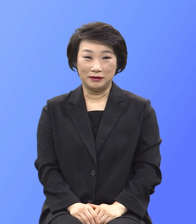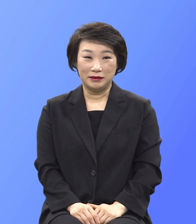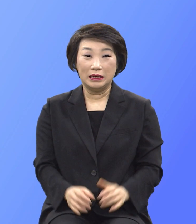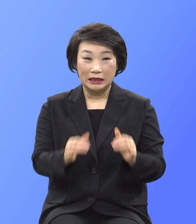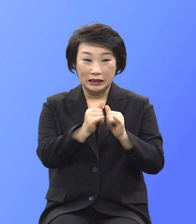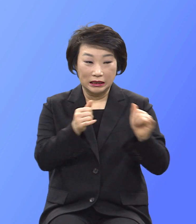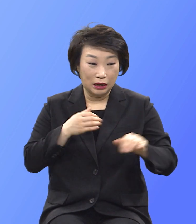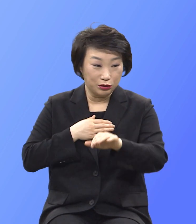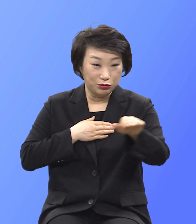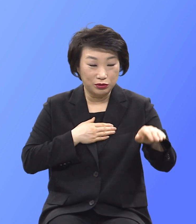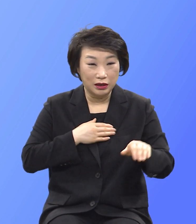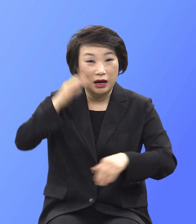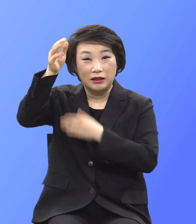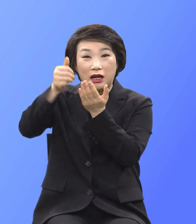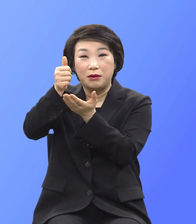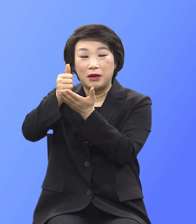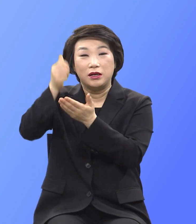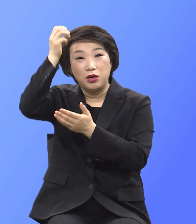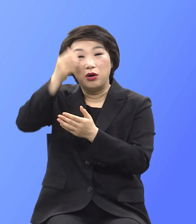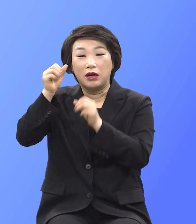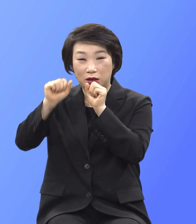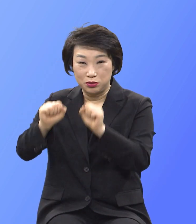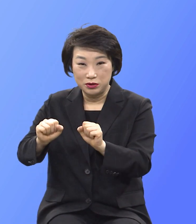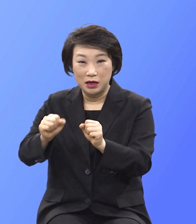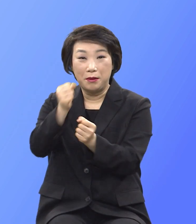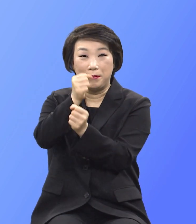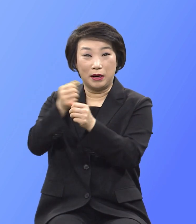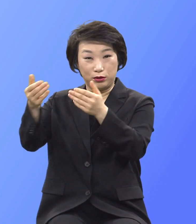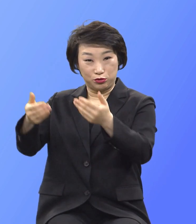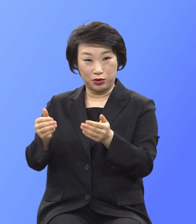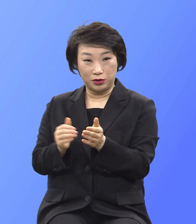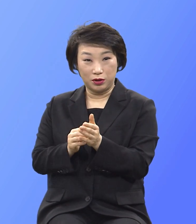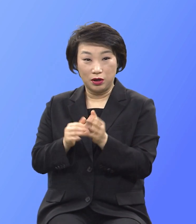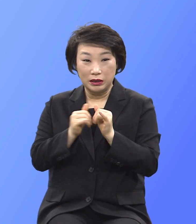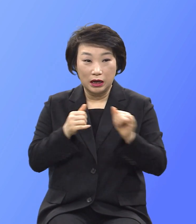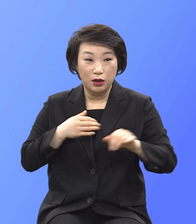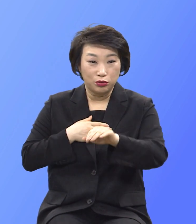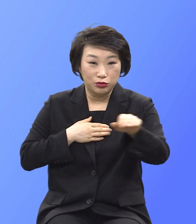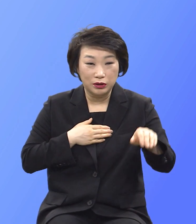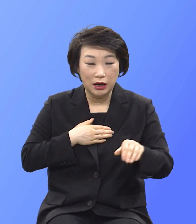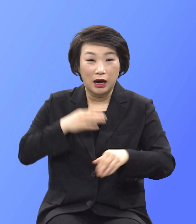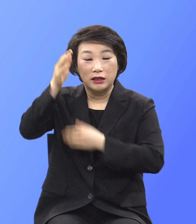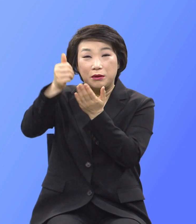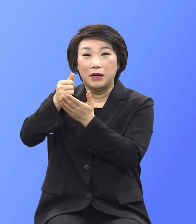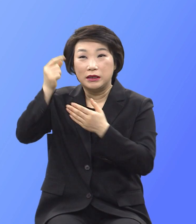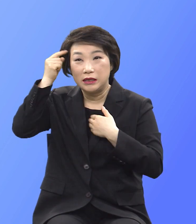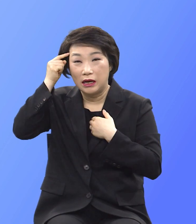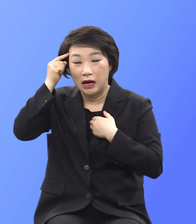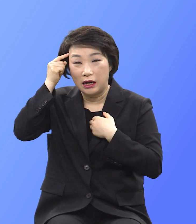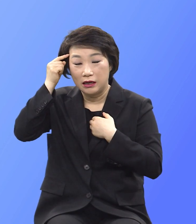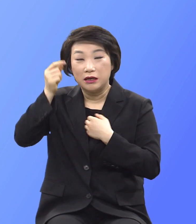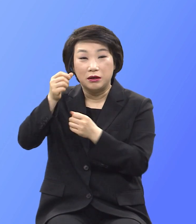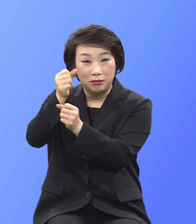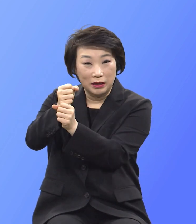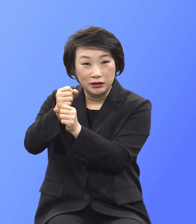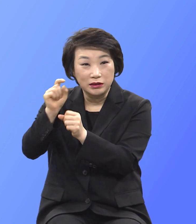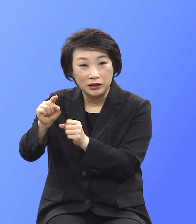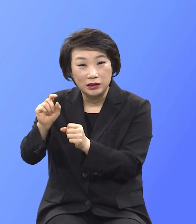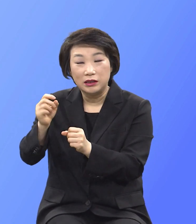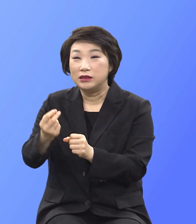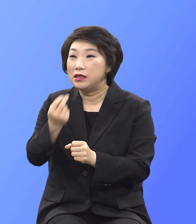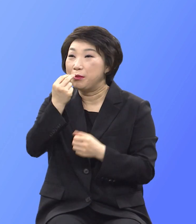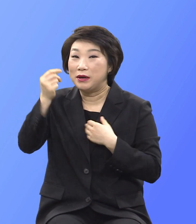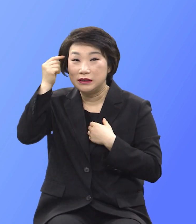하나님은 인간을 영적 존재로 지으시고 인간이 하나님의 생각에서 생산되는